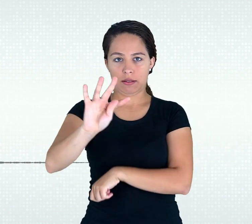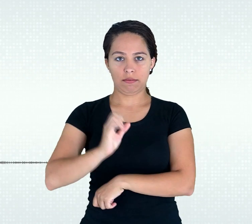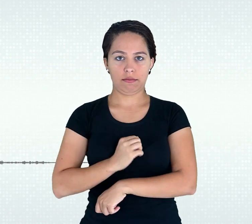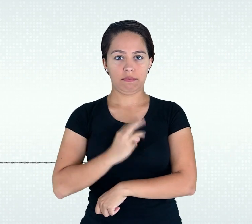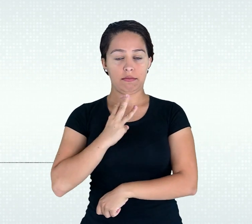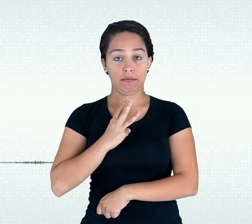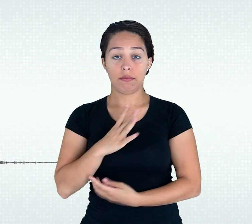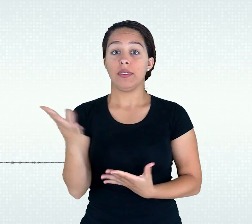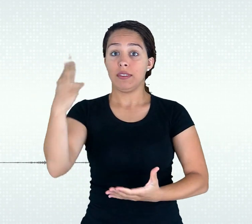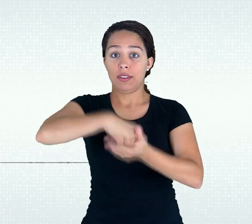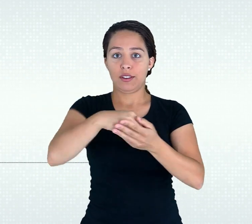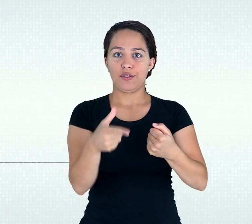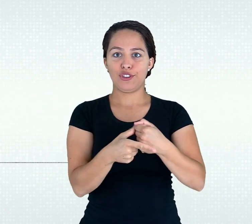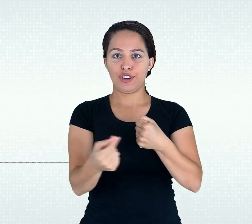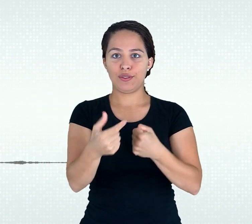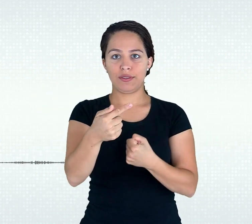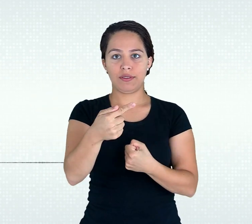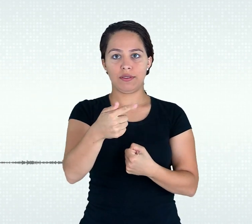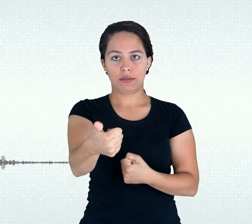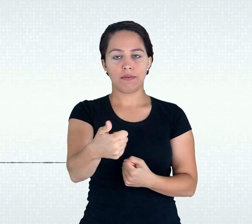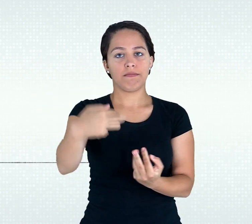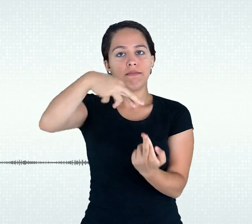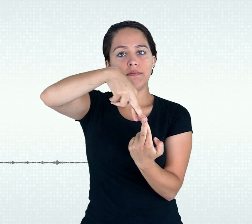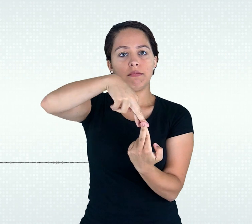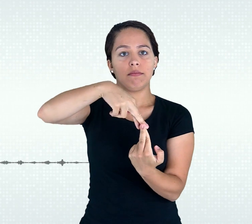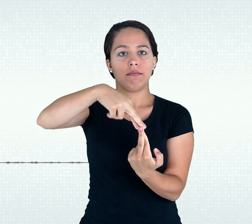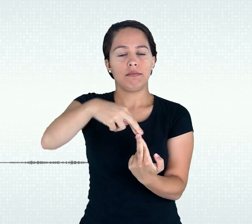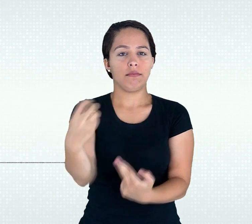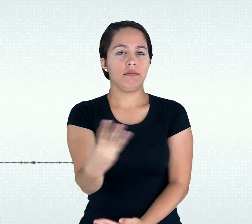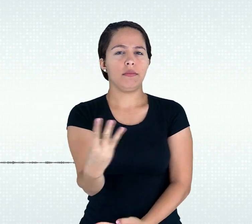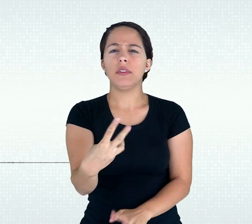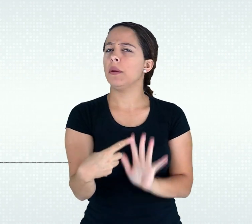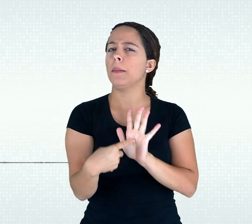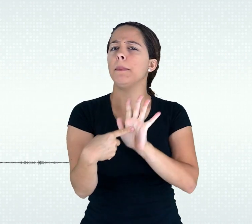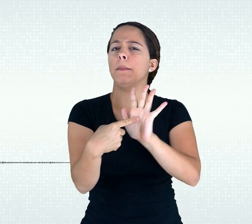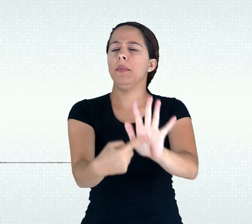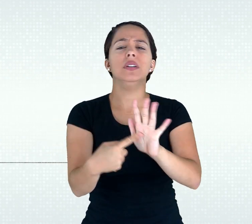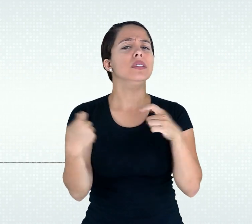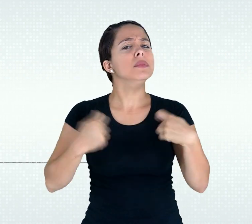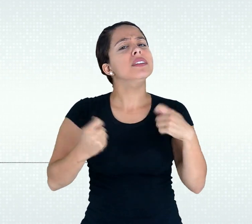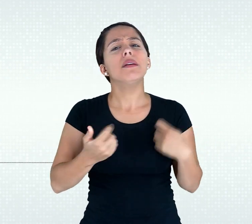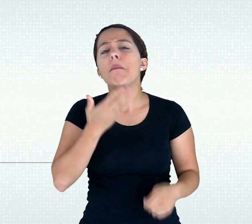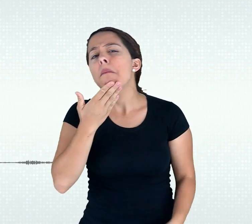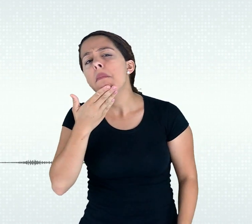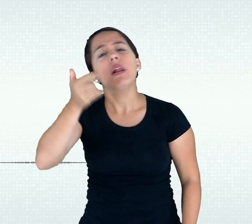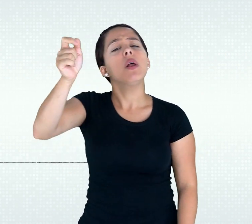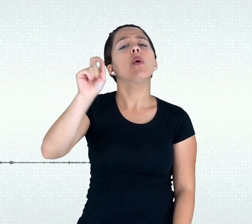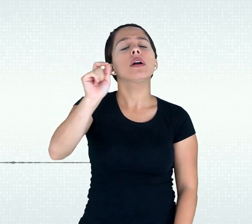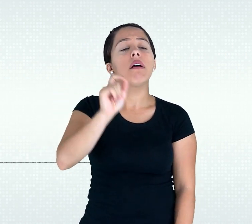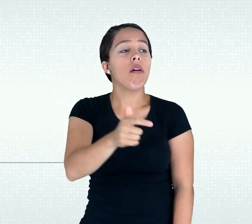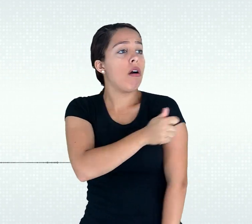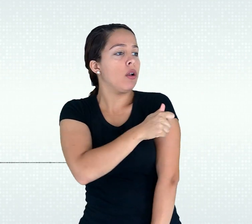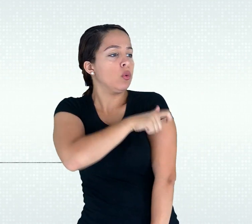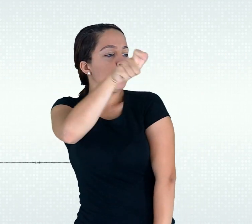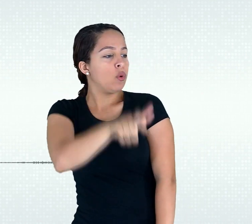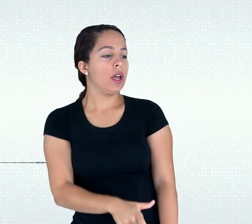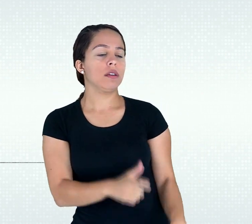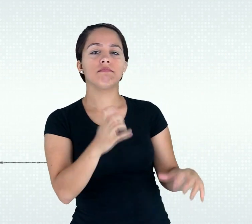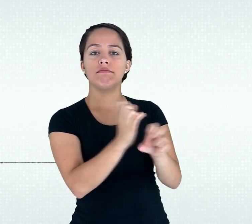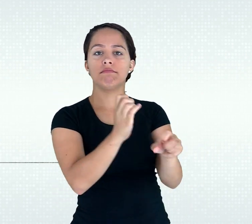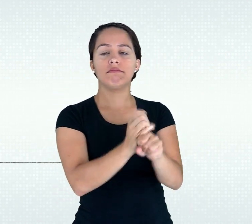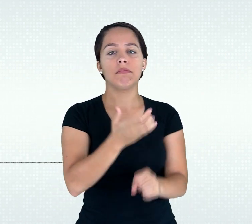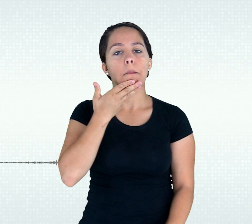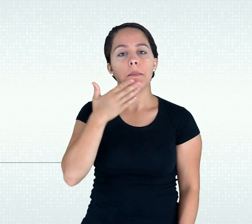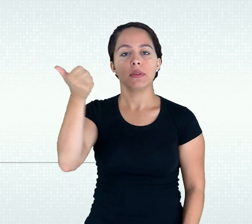parágrafo 3º de libera que deve prevalecer abre aspas o melhor resultado obtido